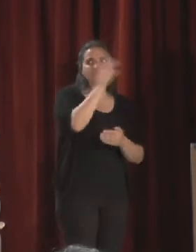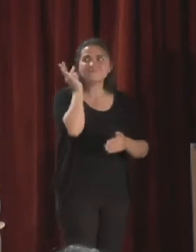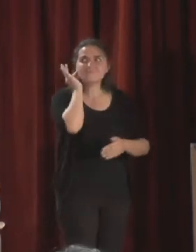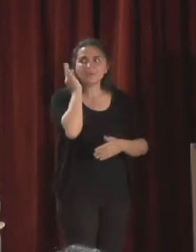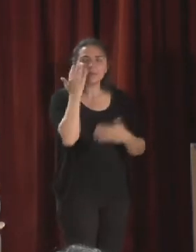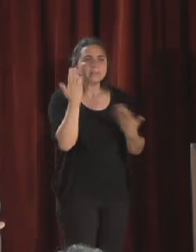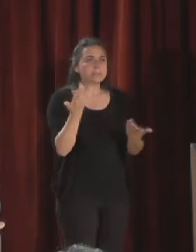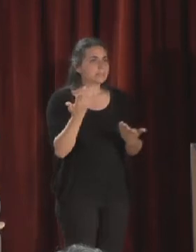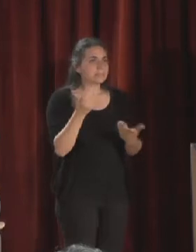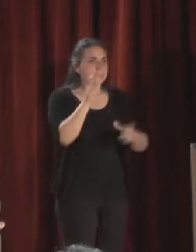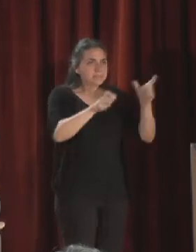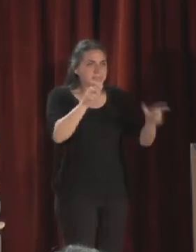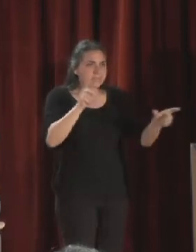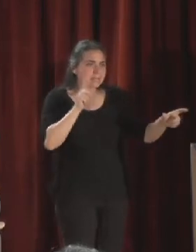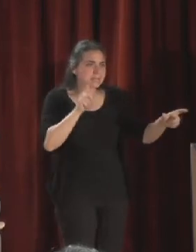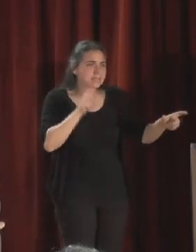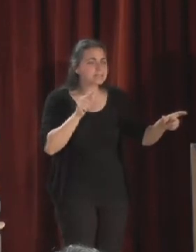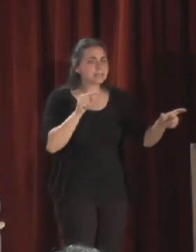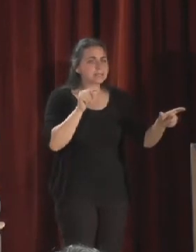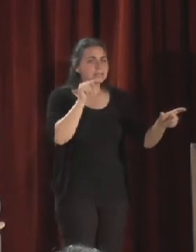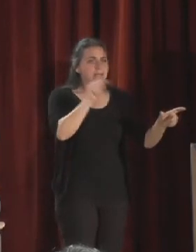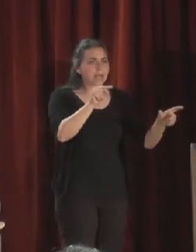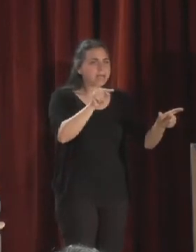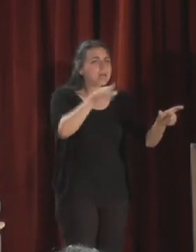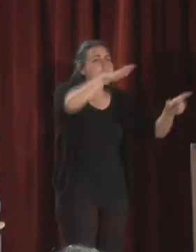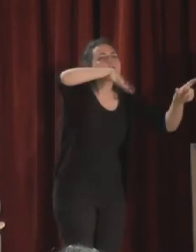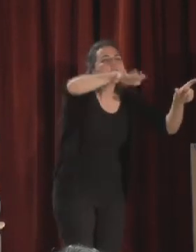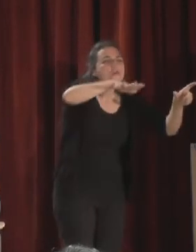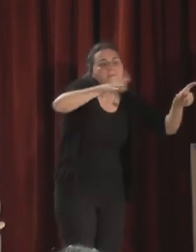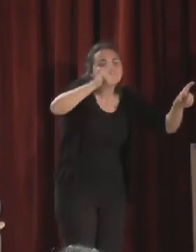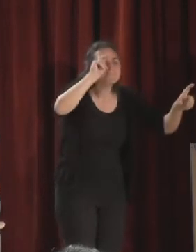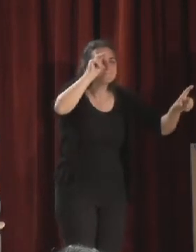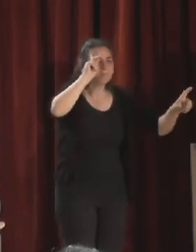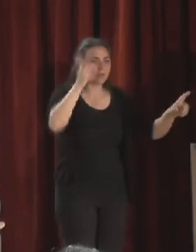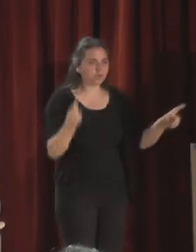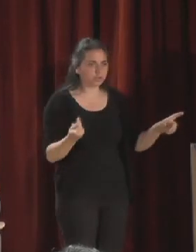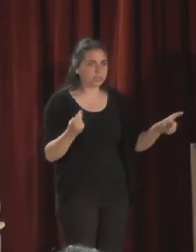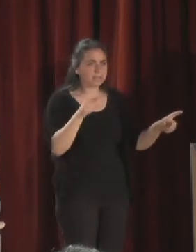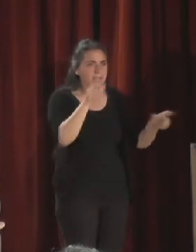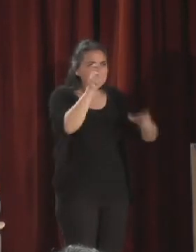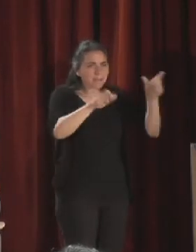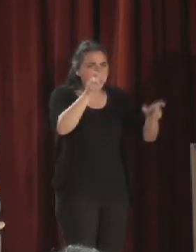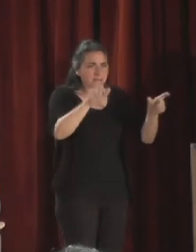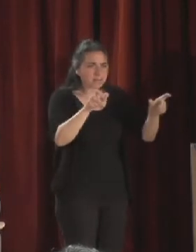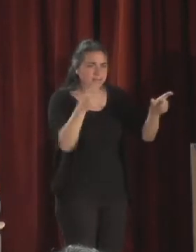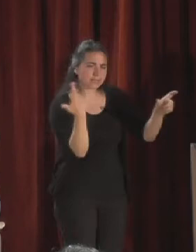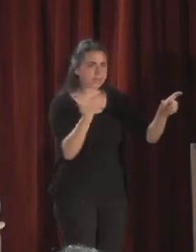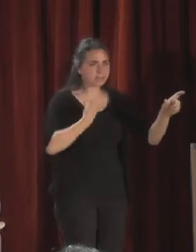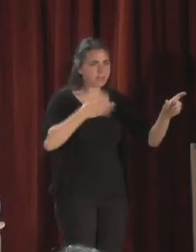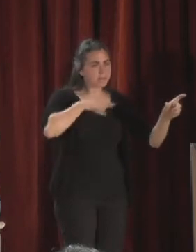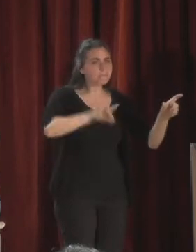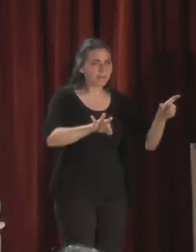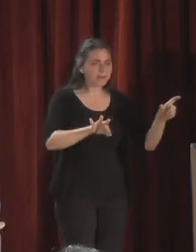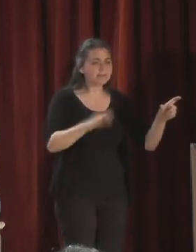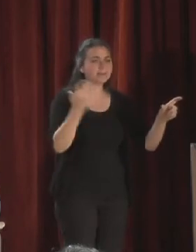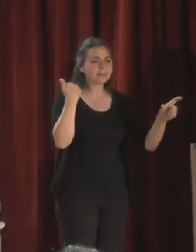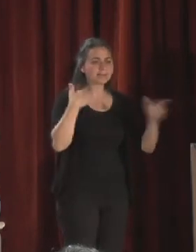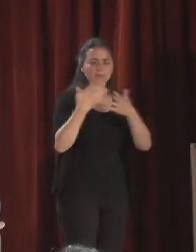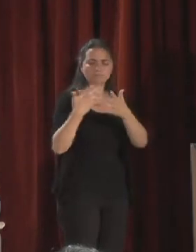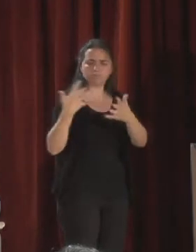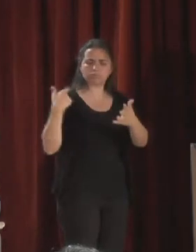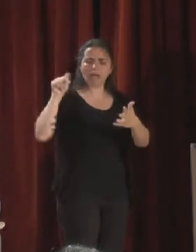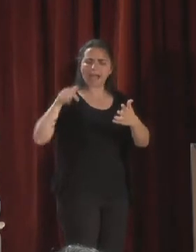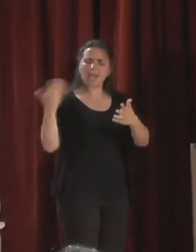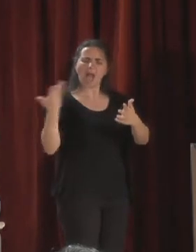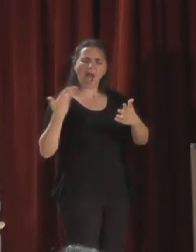eses canallas, alá onde esteñan, o que máis dano lles pode facer esas canallas que tanto dano fixeron as maiorías